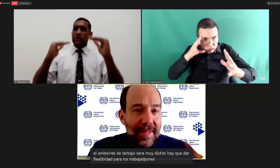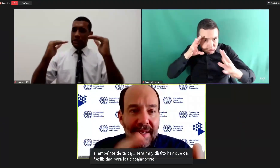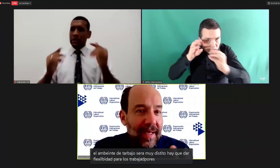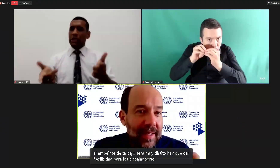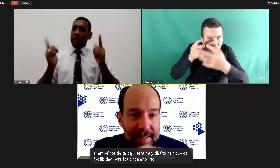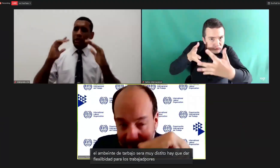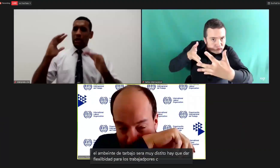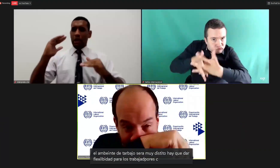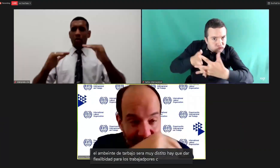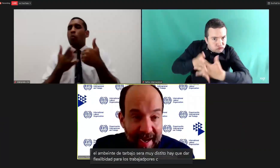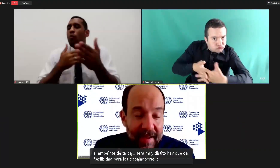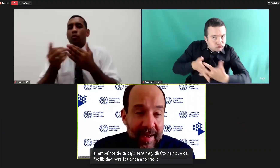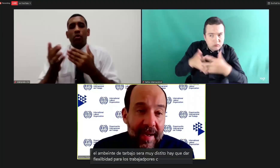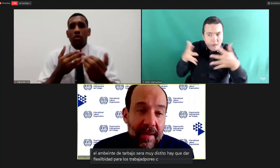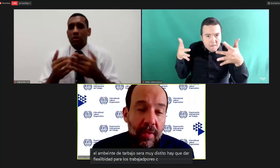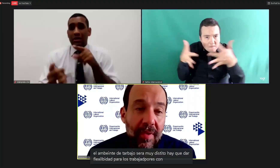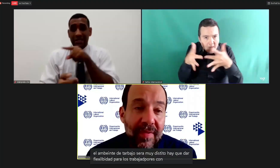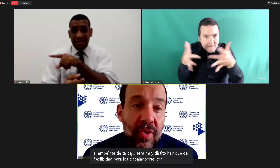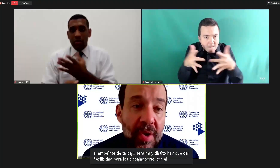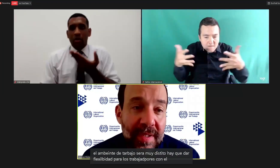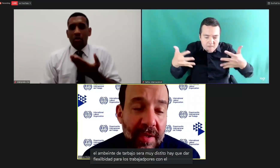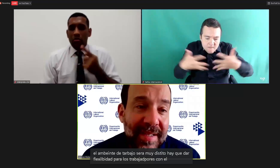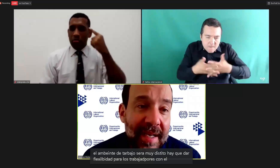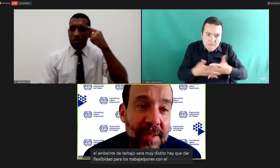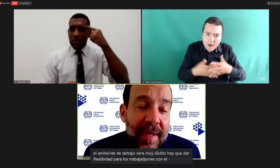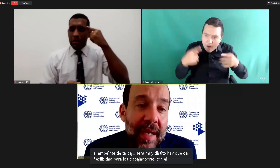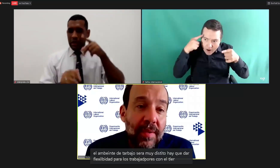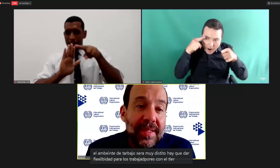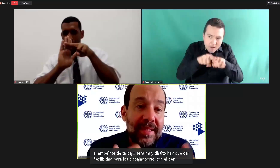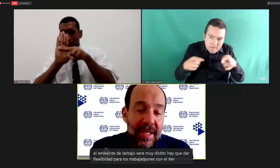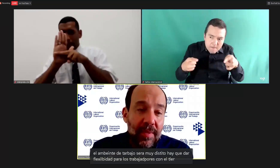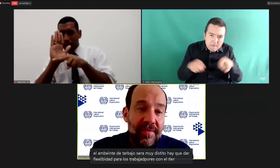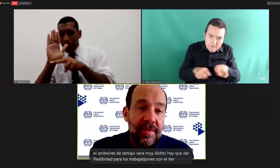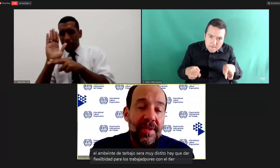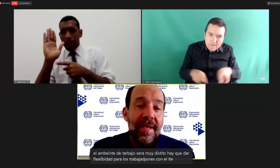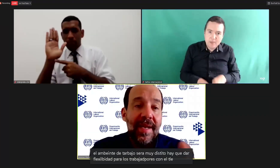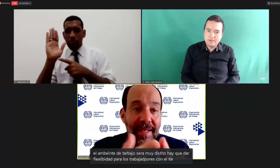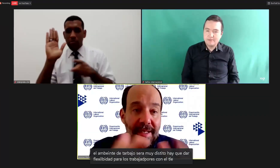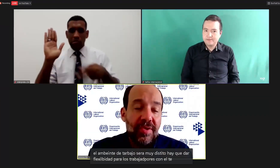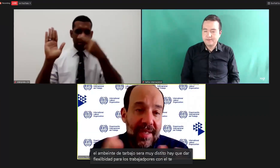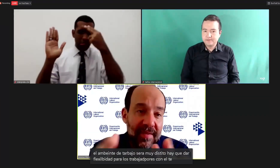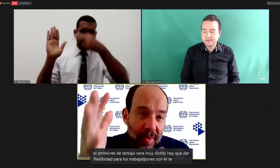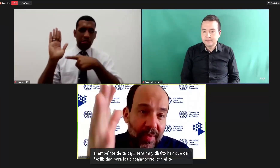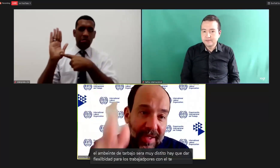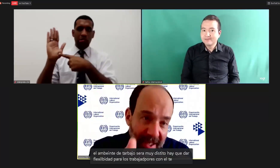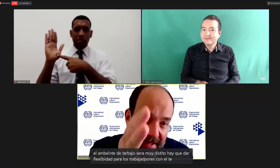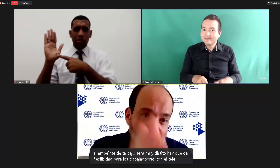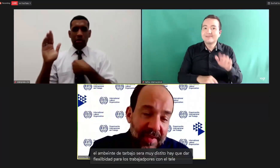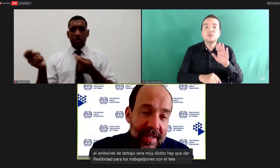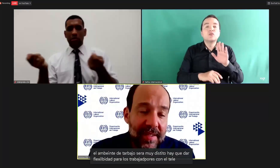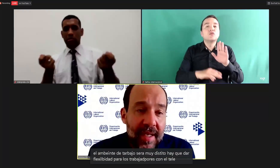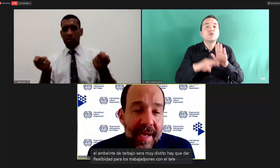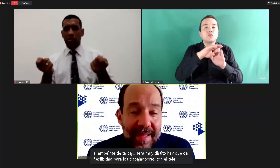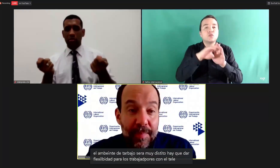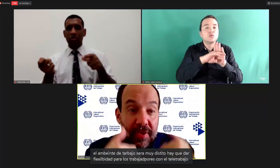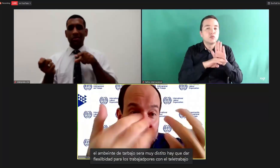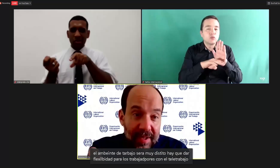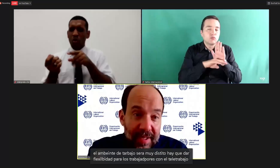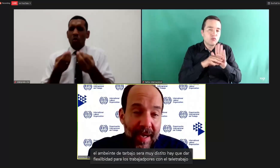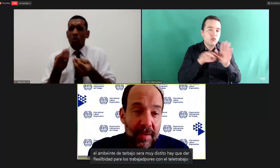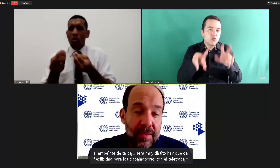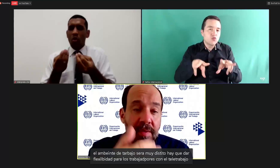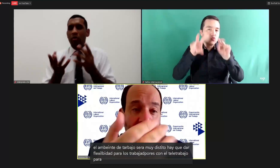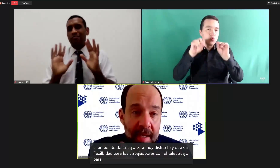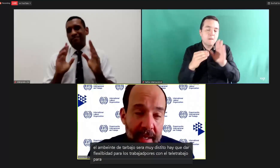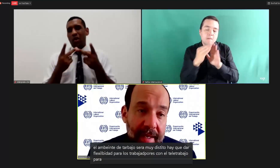economía, vamos a tener que establecer nuevas normas, nuevas reglas para la coexistencia con el virus. Y eso tiene que ver con políticas específicas de